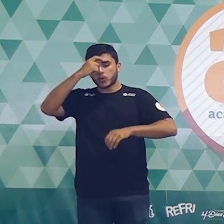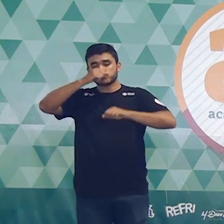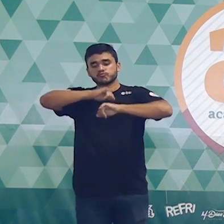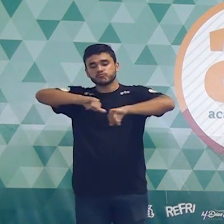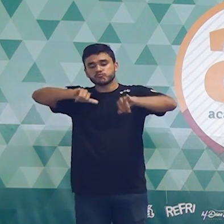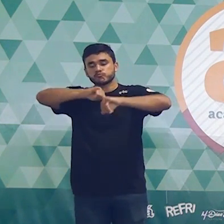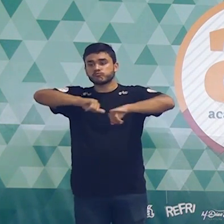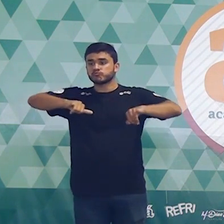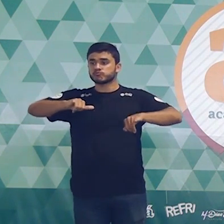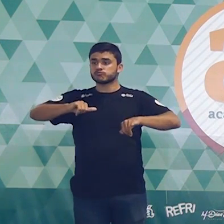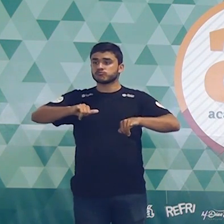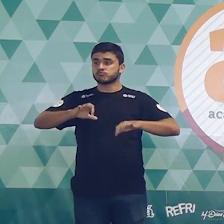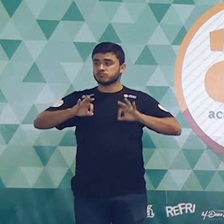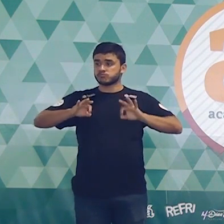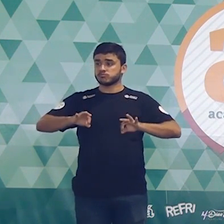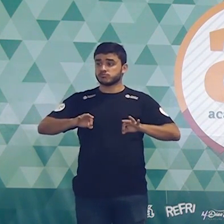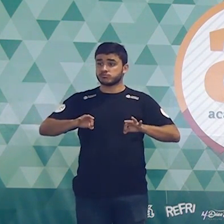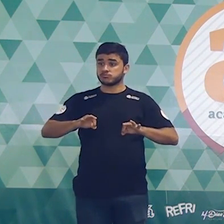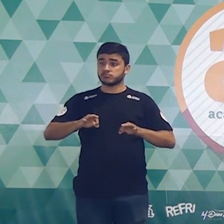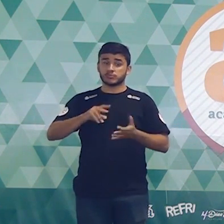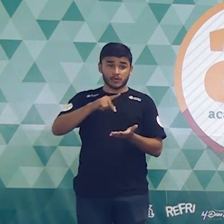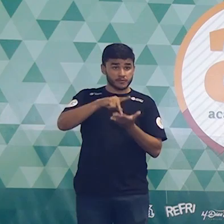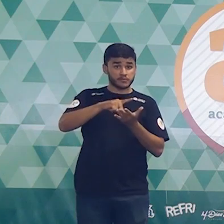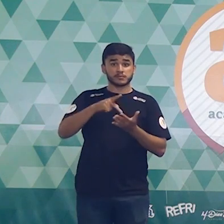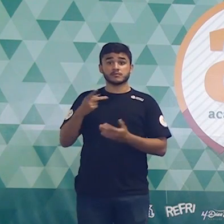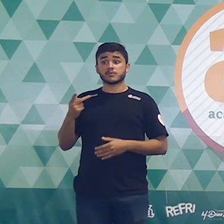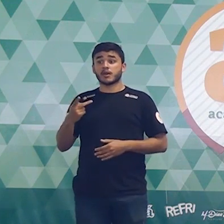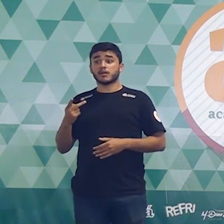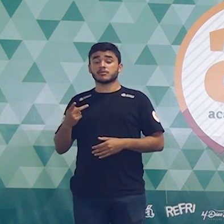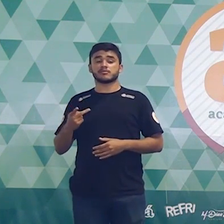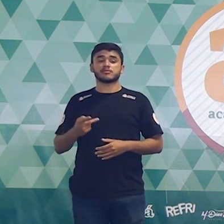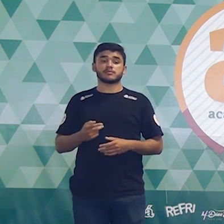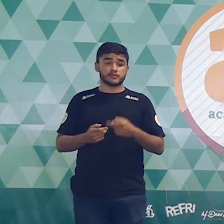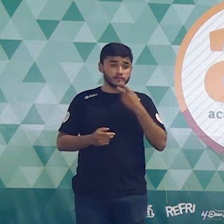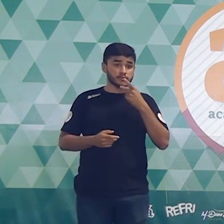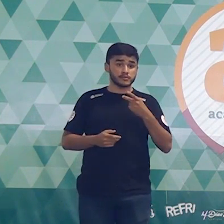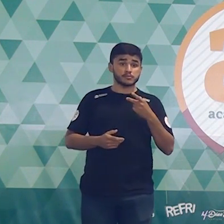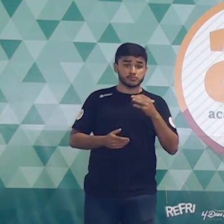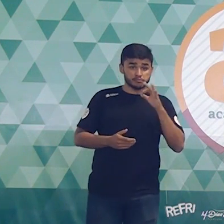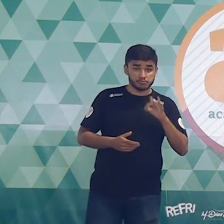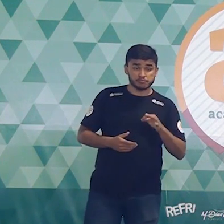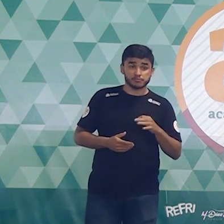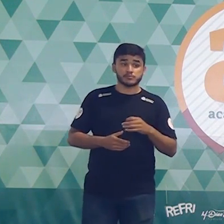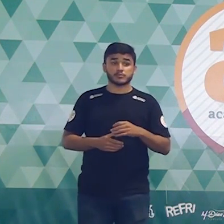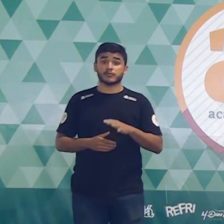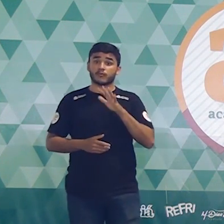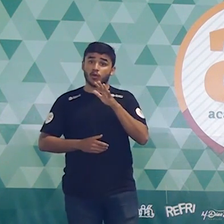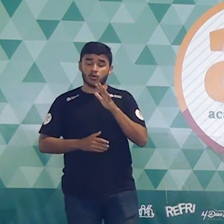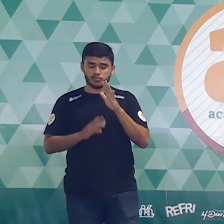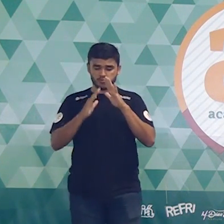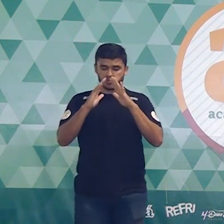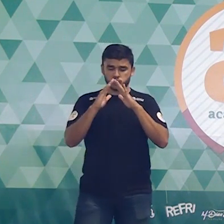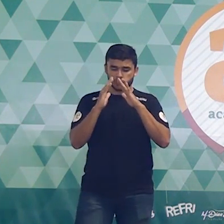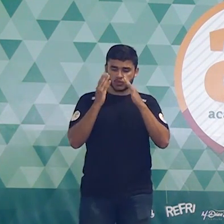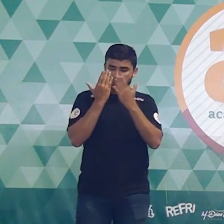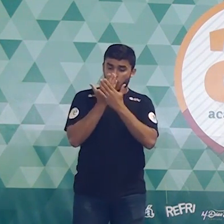conscientizar o aluno por esta correção. Verdadeiro ou falso? Agora eu vou refazer o discurso. Ó. Cabe à escola